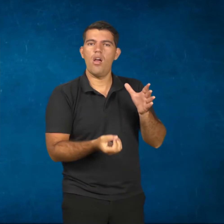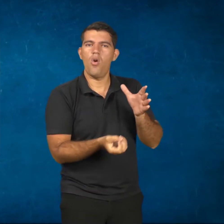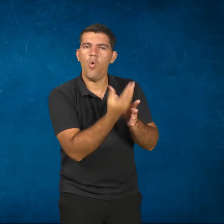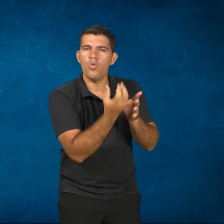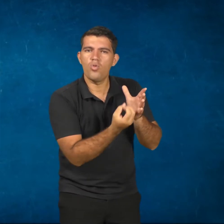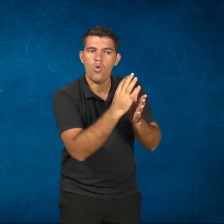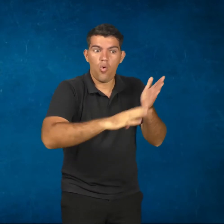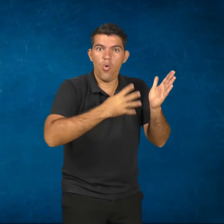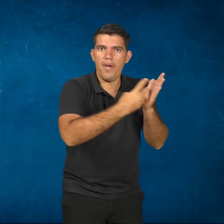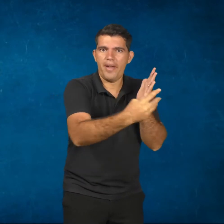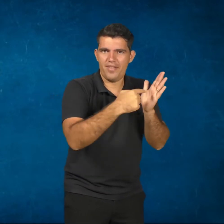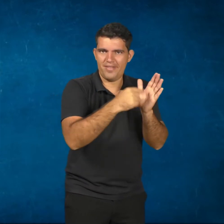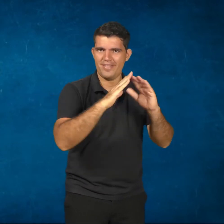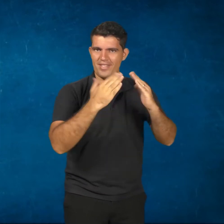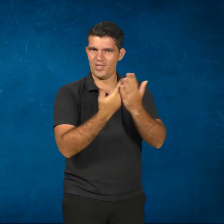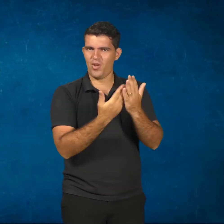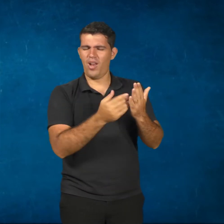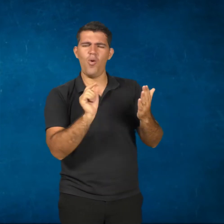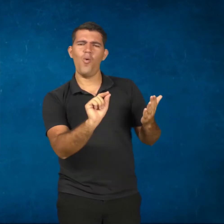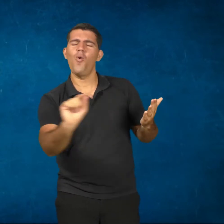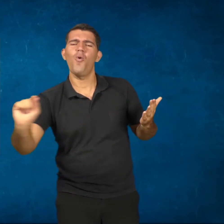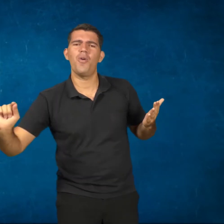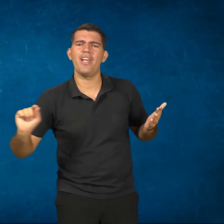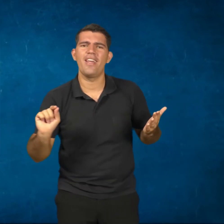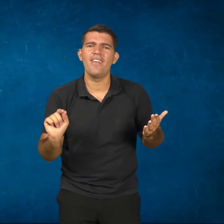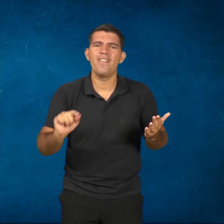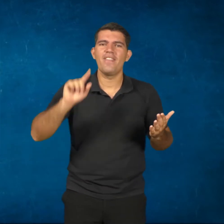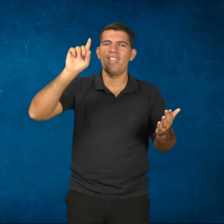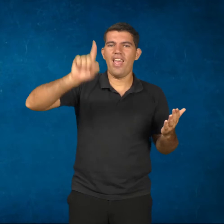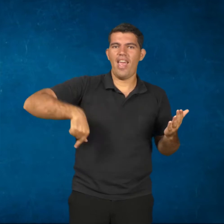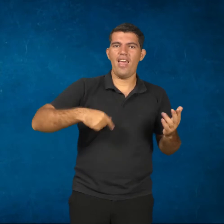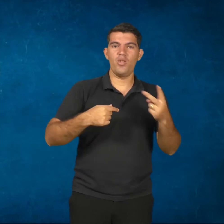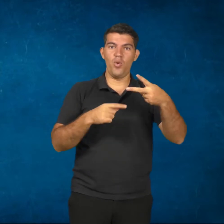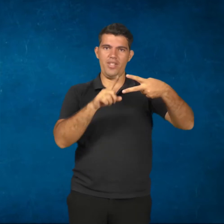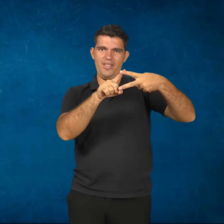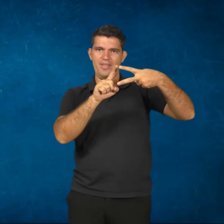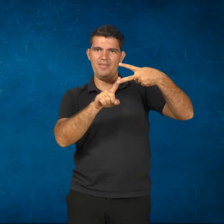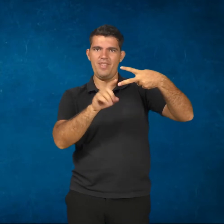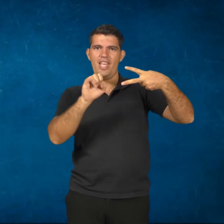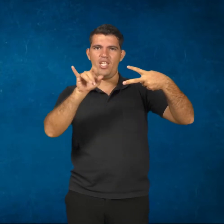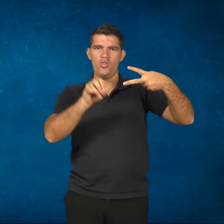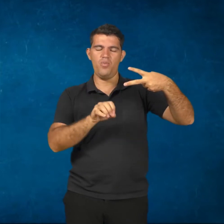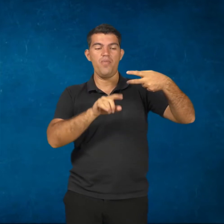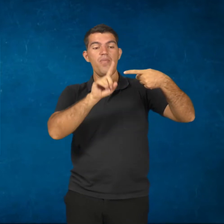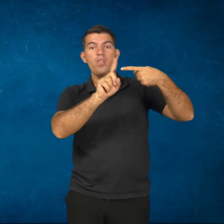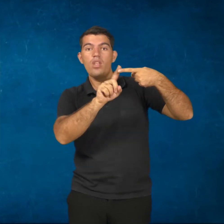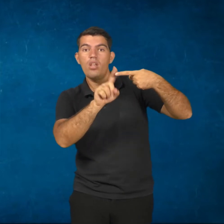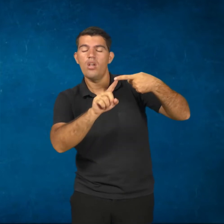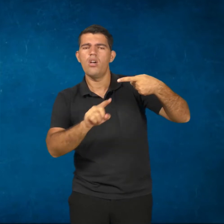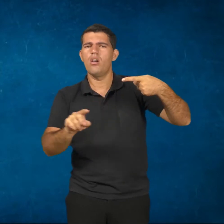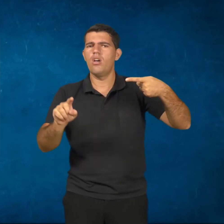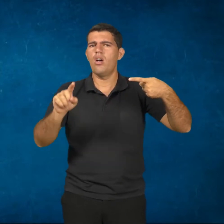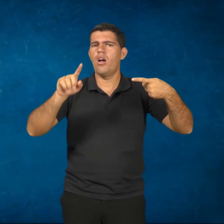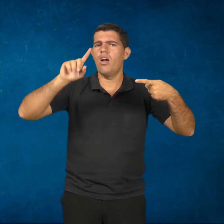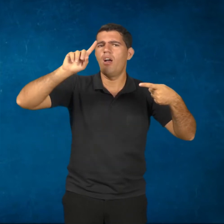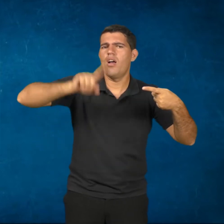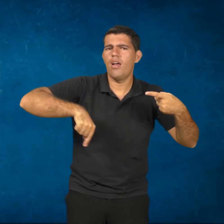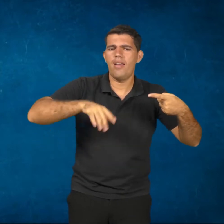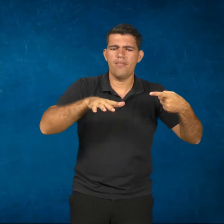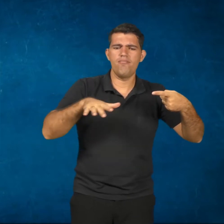de um currículo escolar, eu penso que podemos colocar em dois eixos. Um dos eixos é justamente